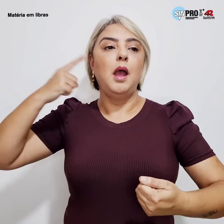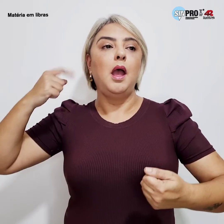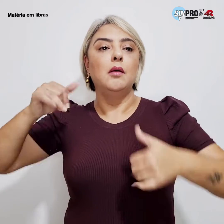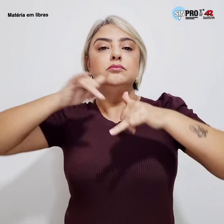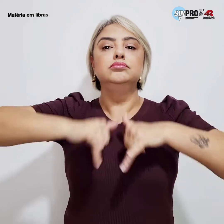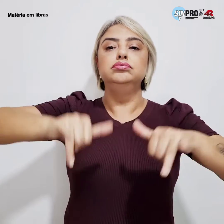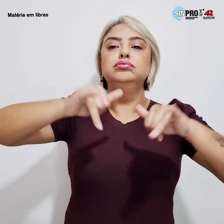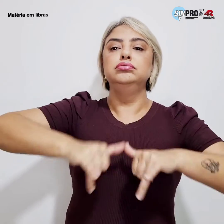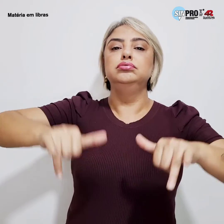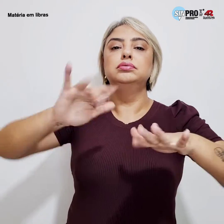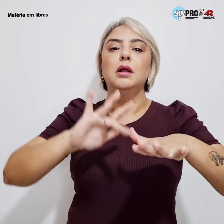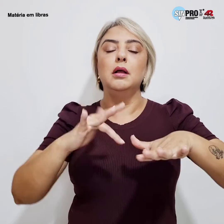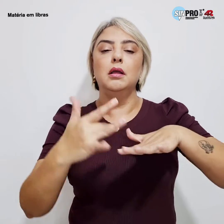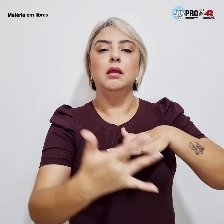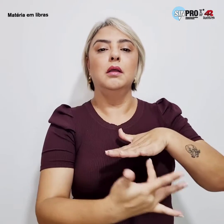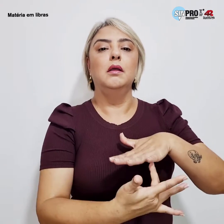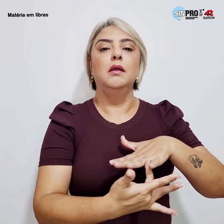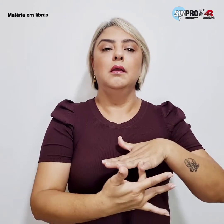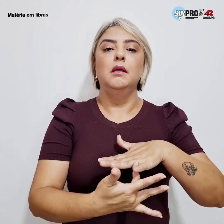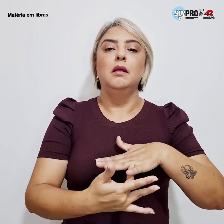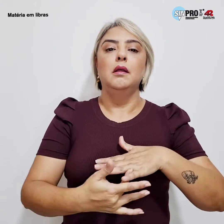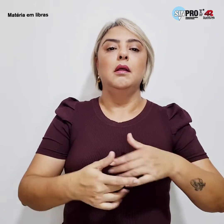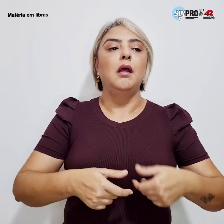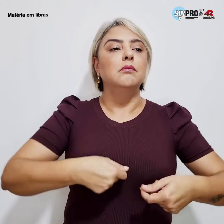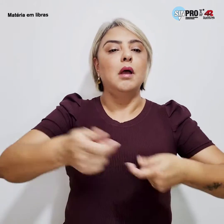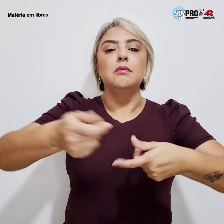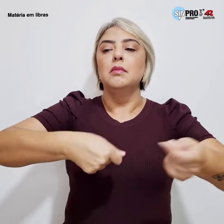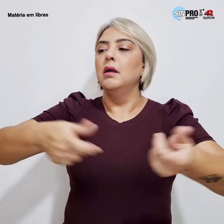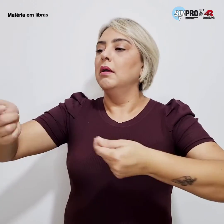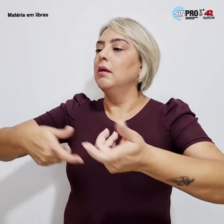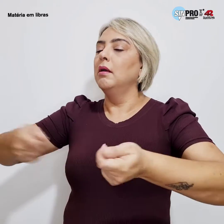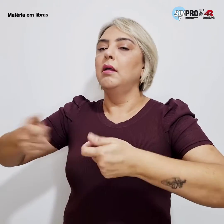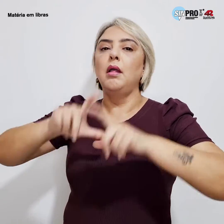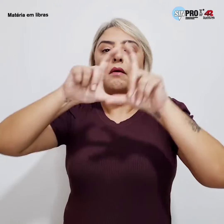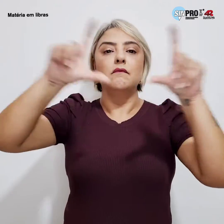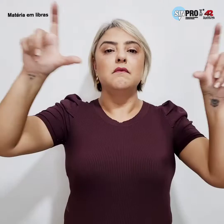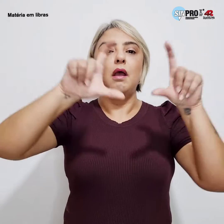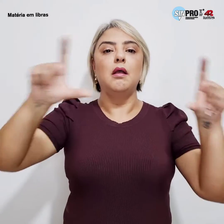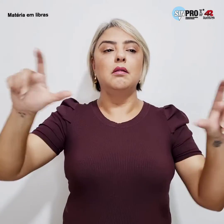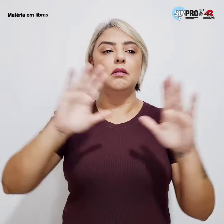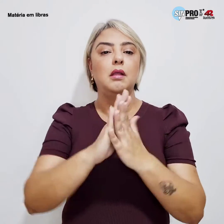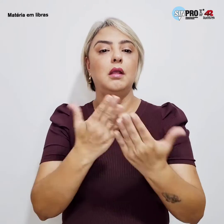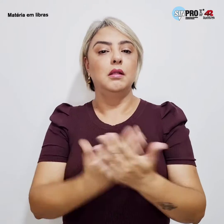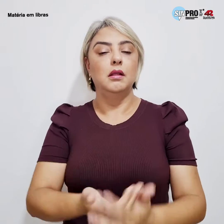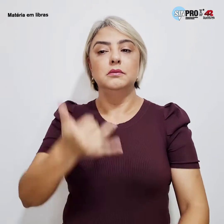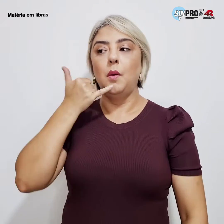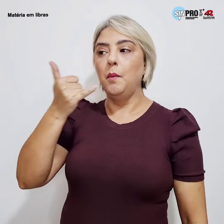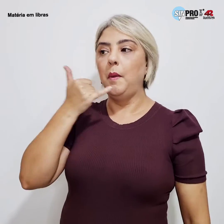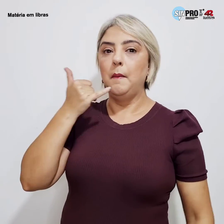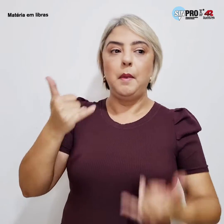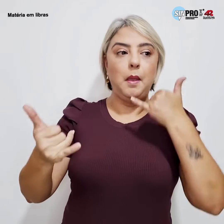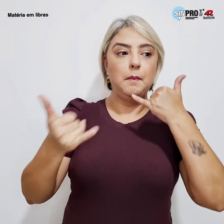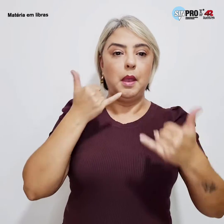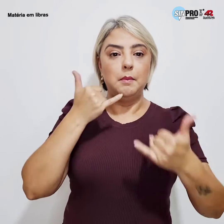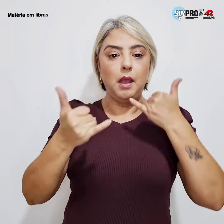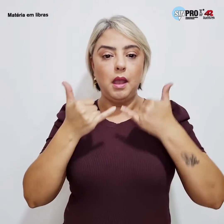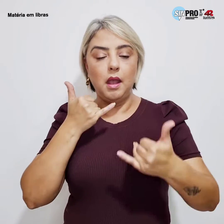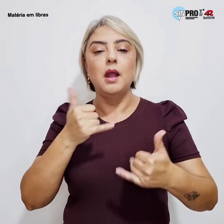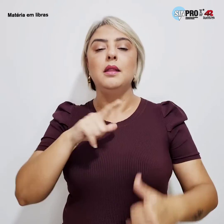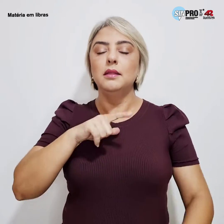via redes sociais, panfletagens, faixas nas escolas e telefonemas trazem resultado.